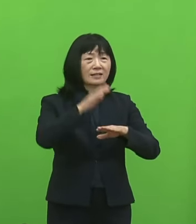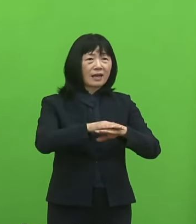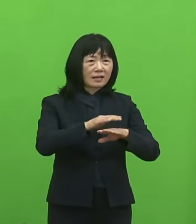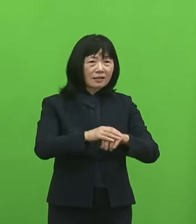で